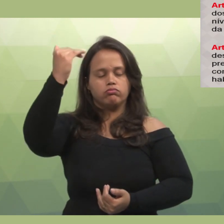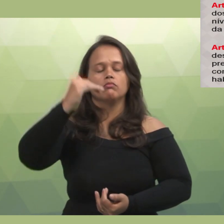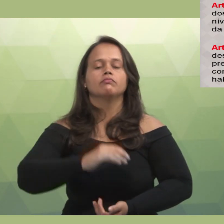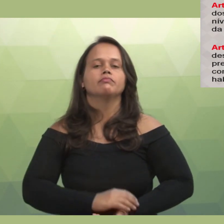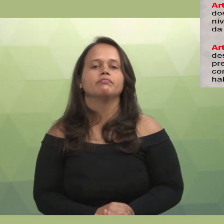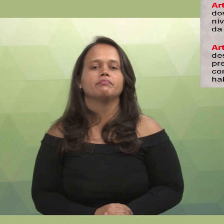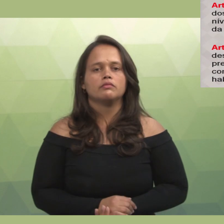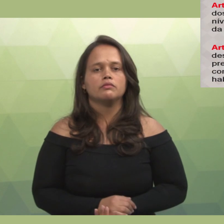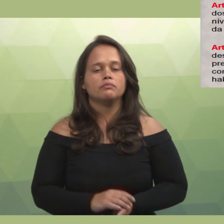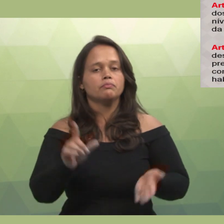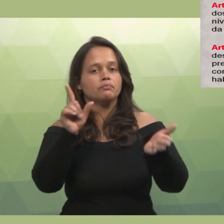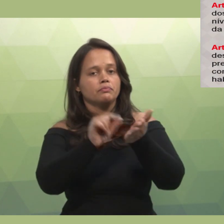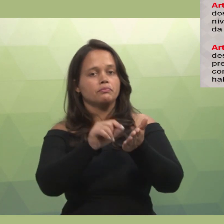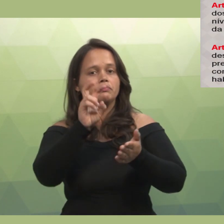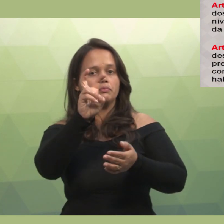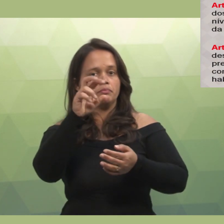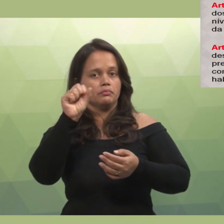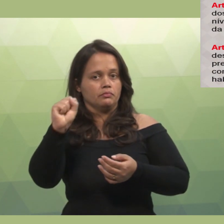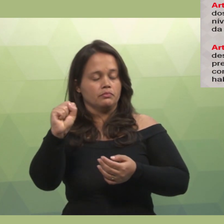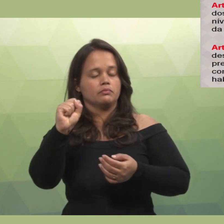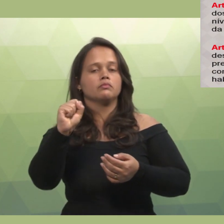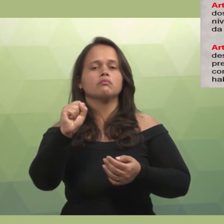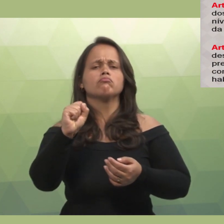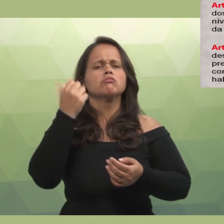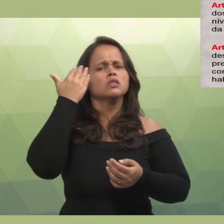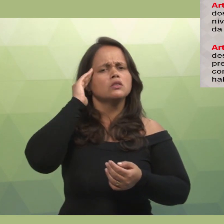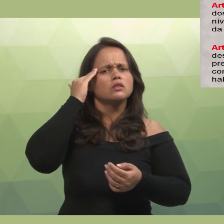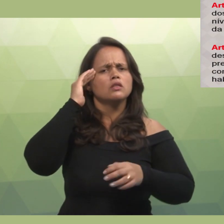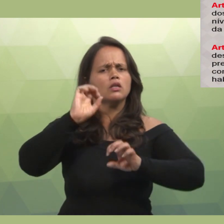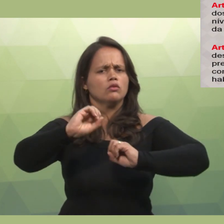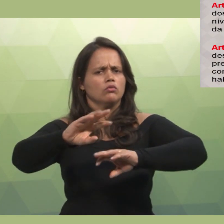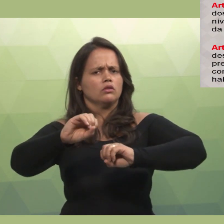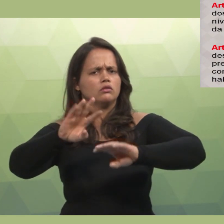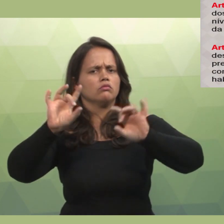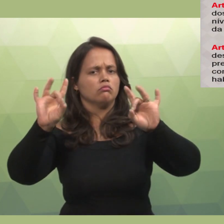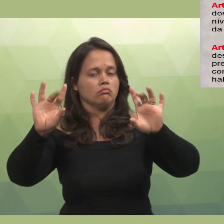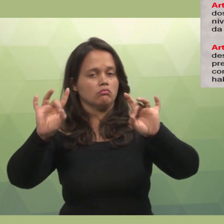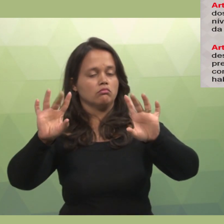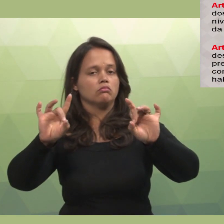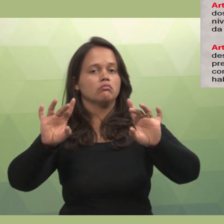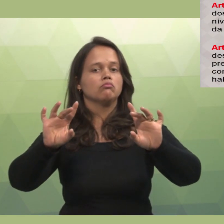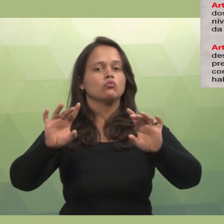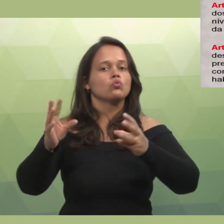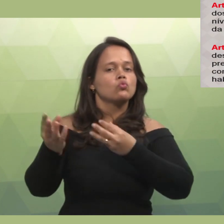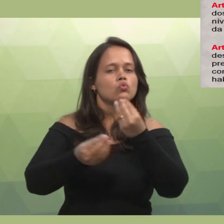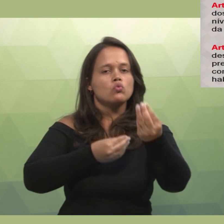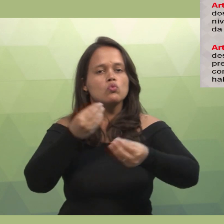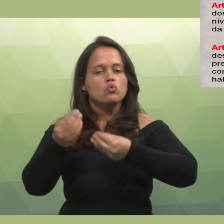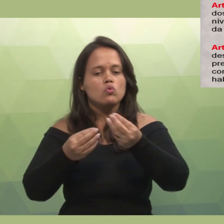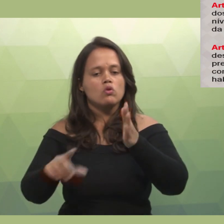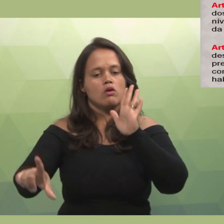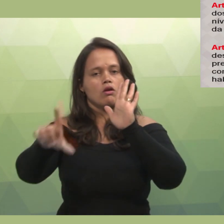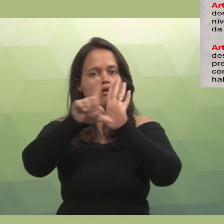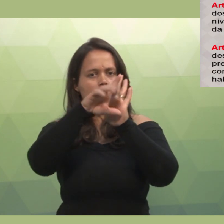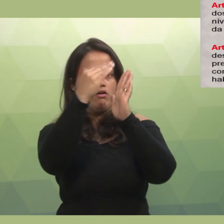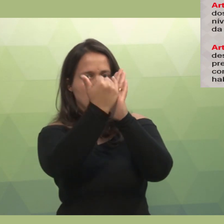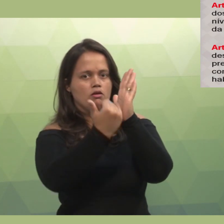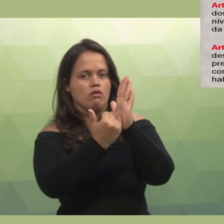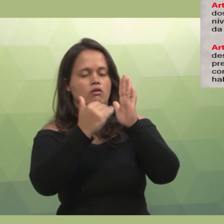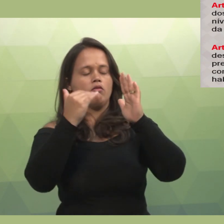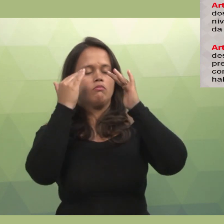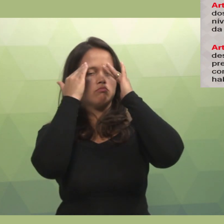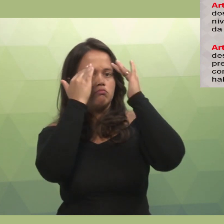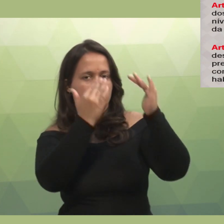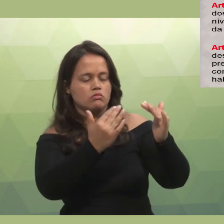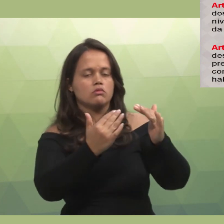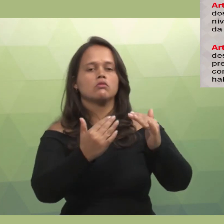ou adulto. E no artigo 58, entende-se por educação especial, para os efeitos desta lei, a